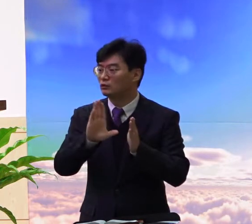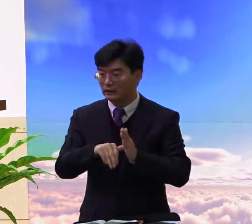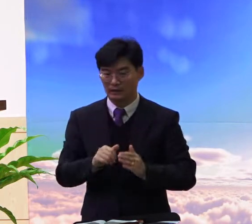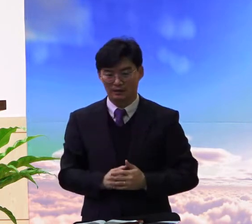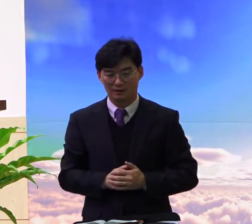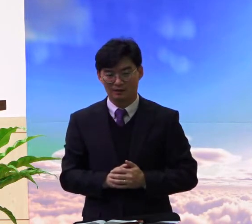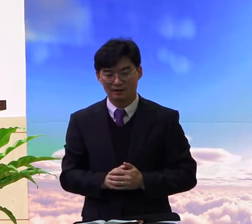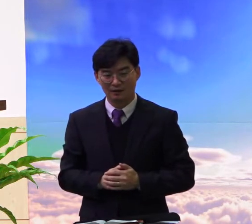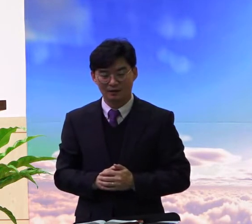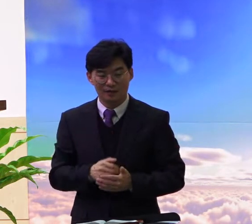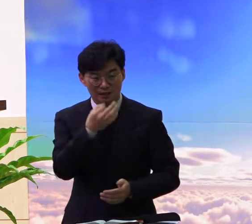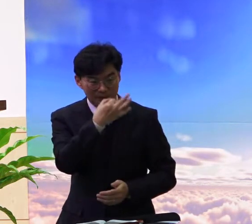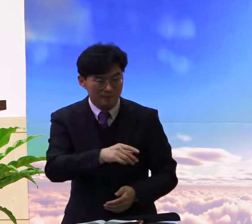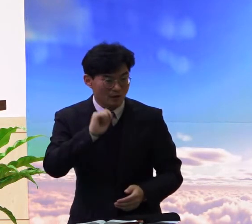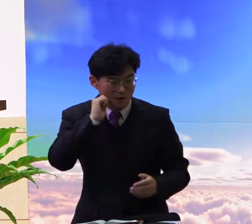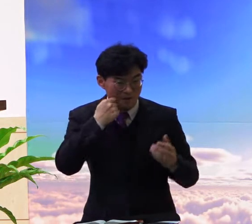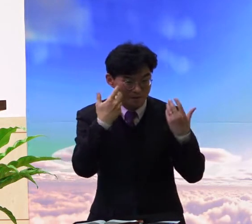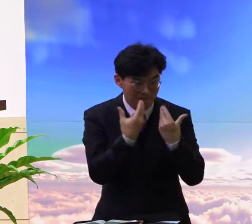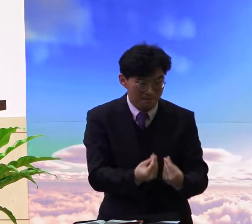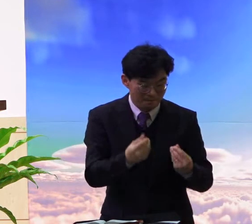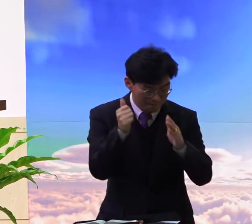이것이 하나님의 약속이었습니다.